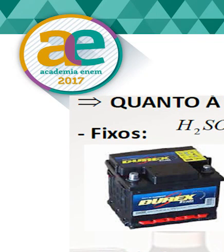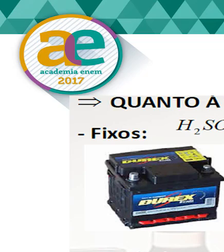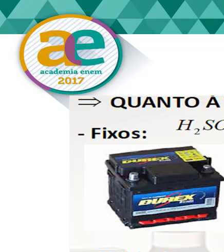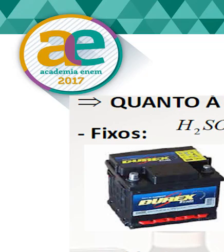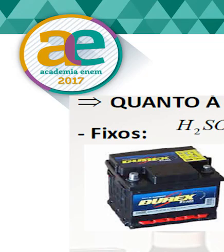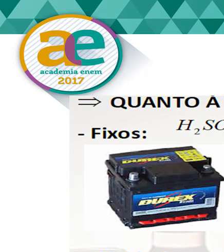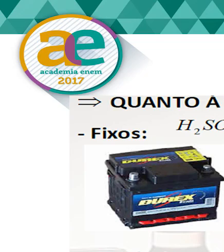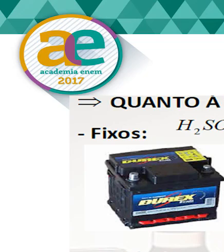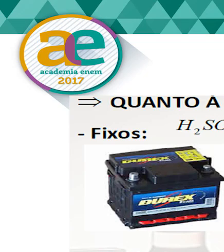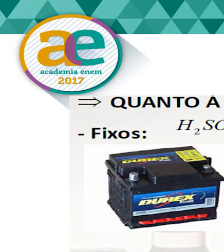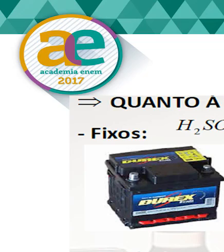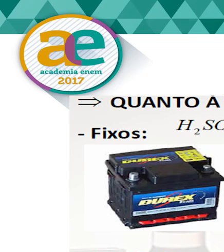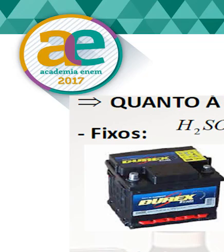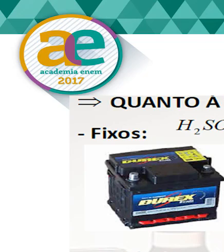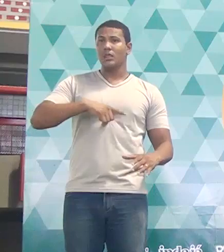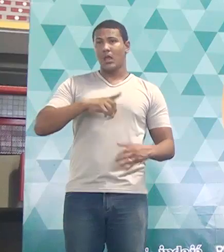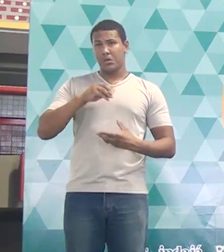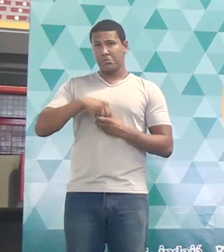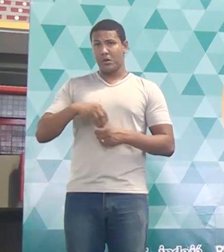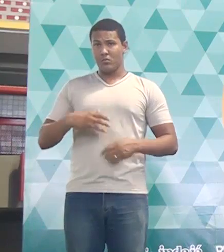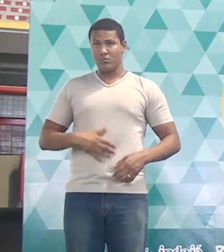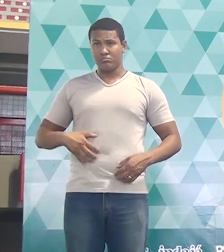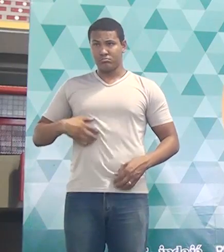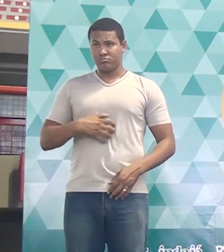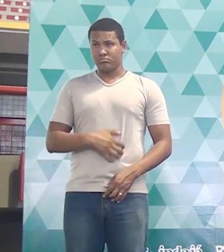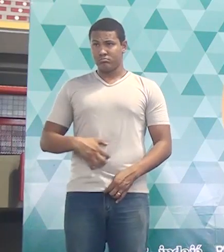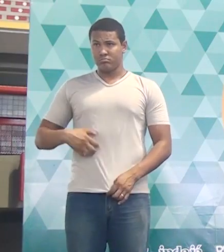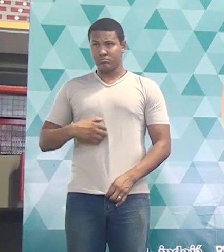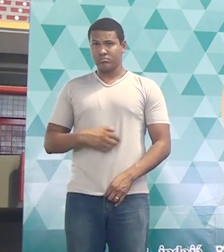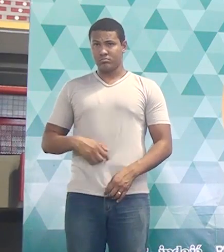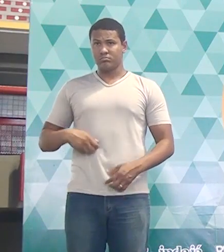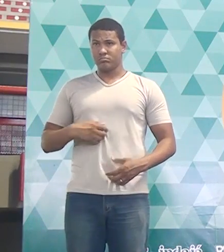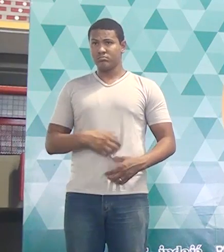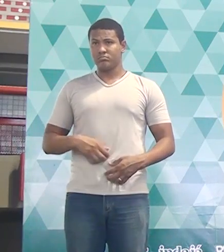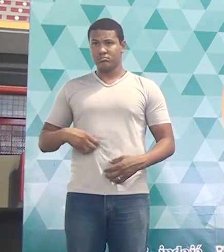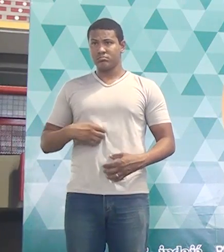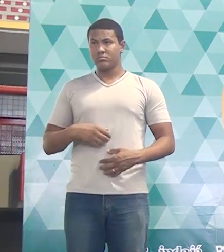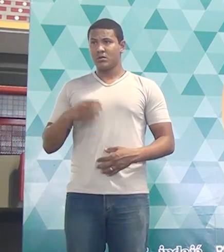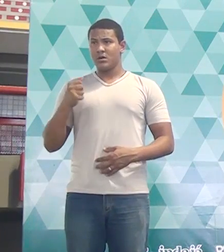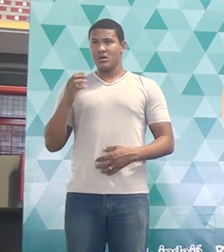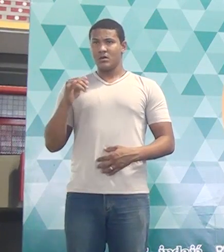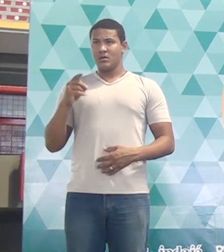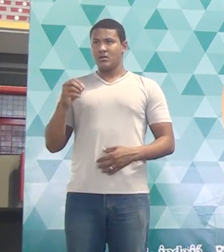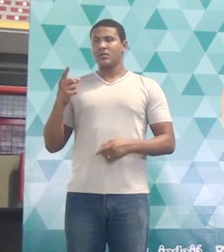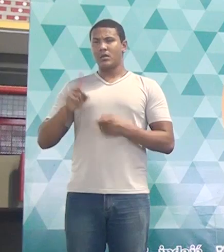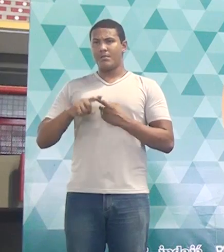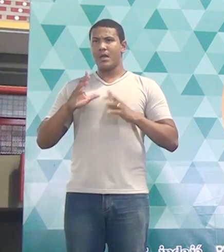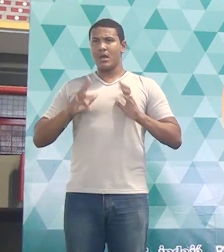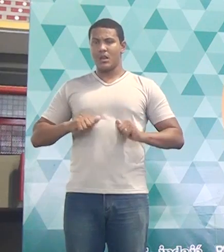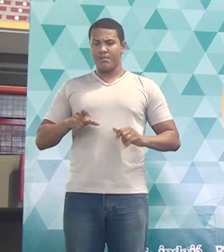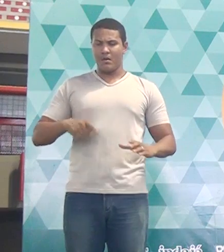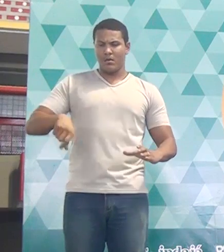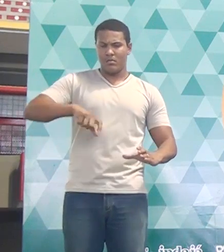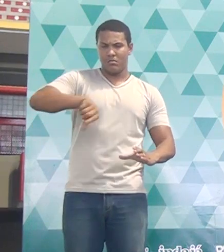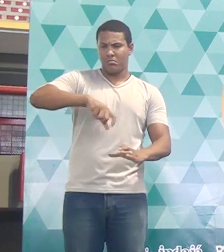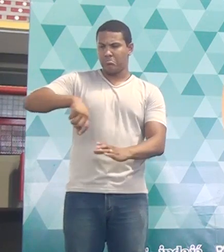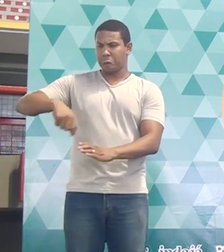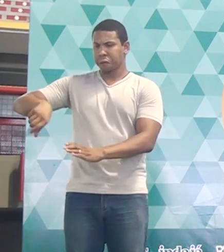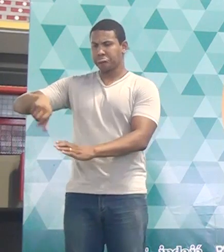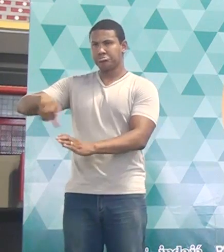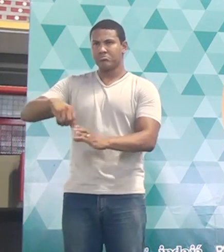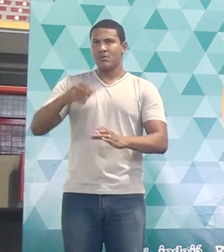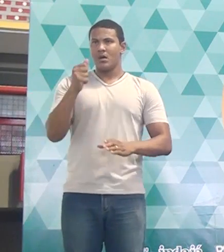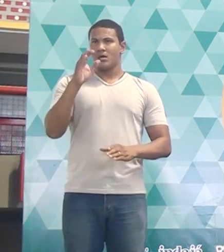Ele está presente no nosso estômago, ele é o principal componente do suco gástrico e é usado como material de limpeza, com o nome de ácido